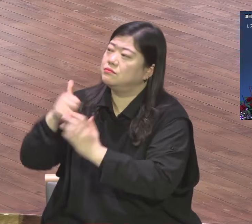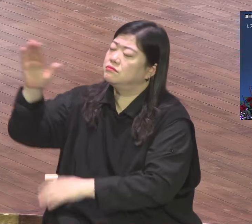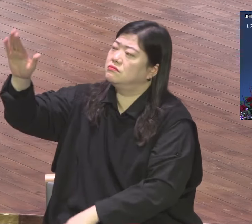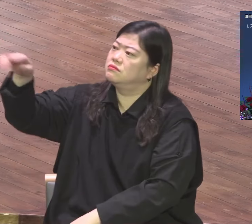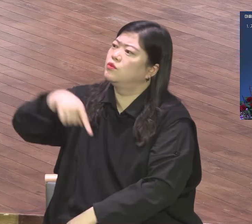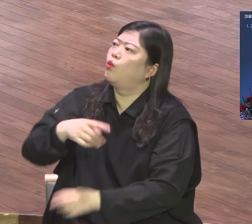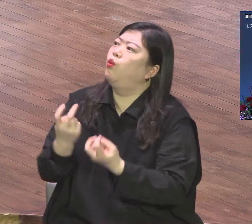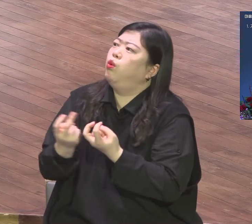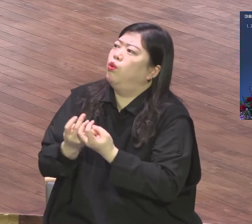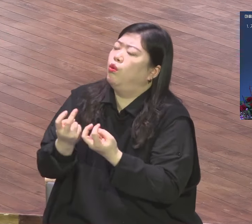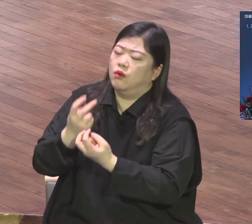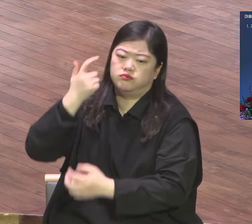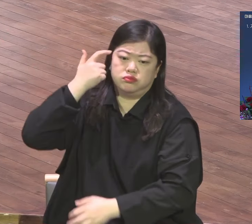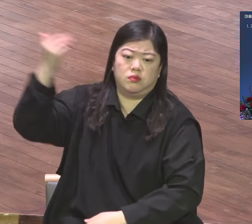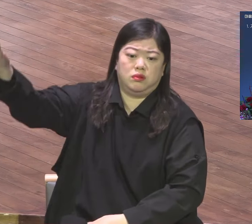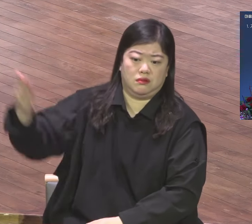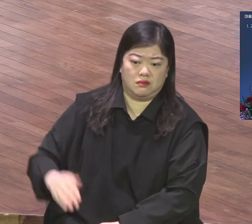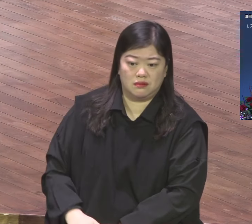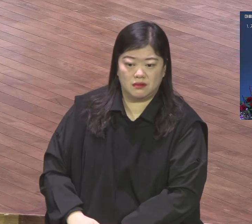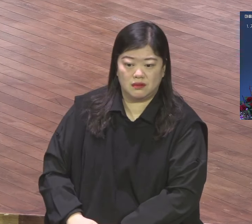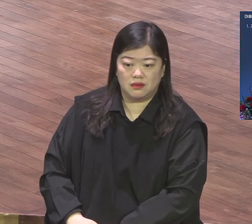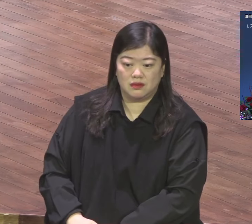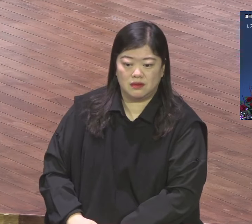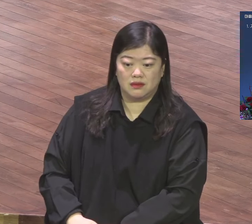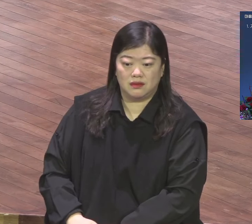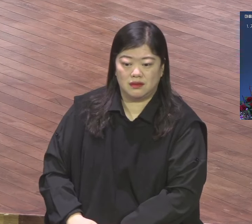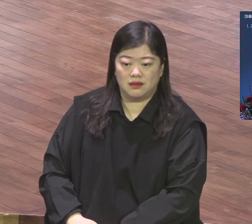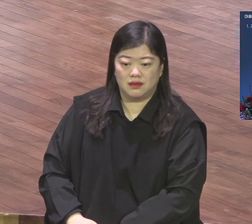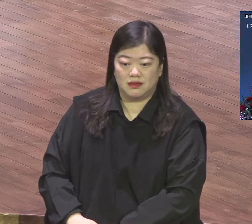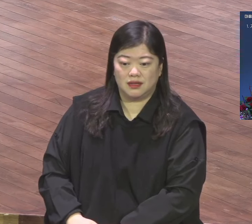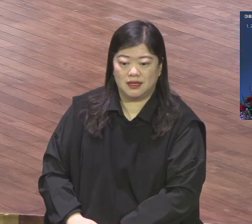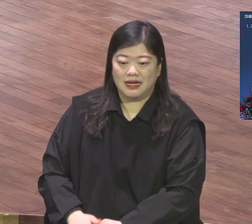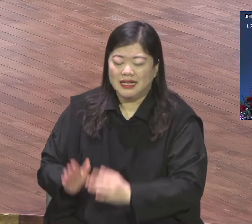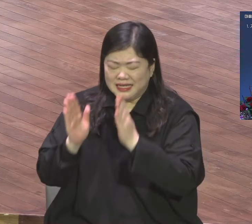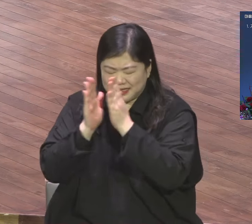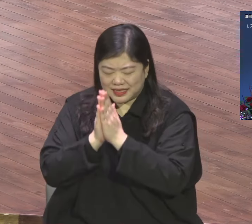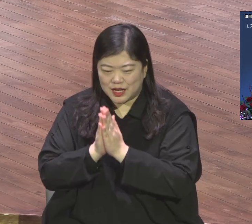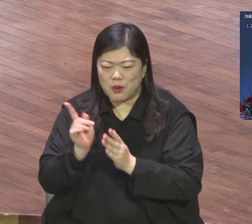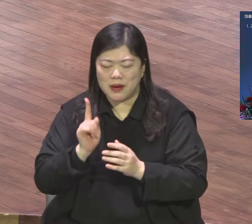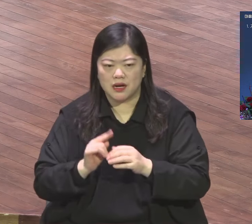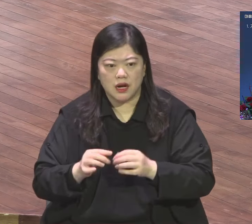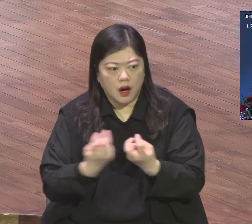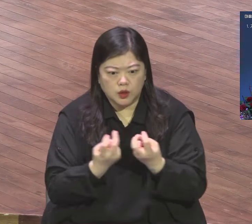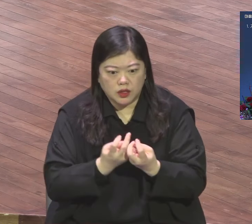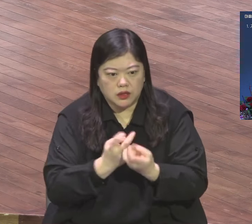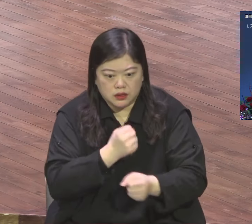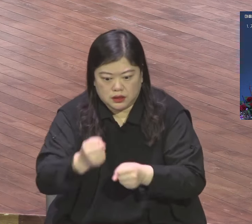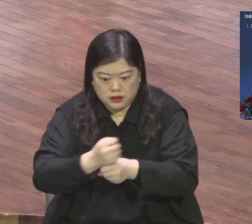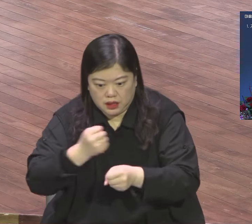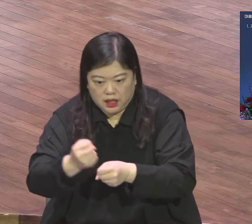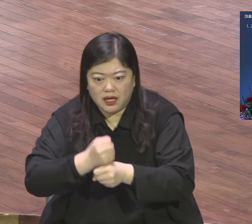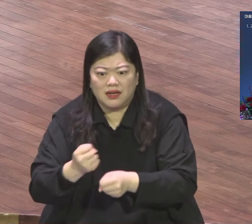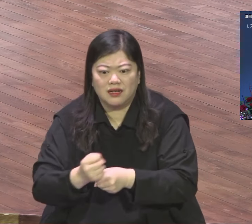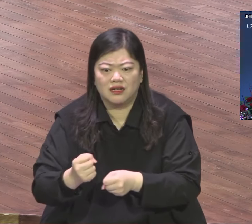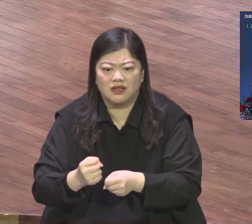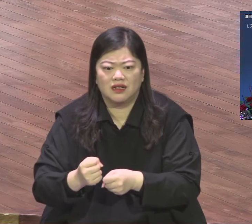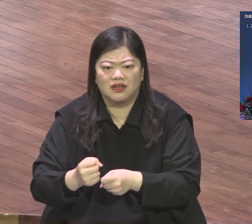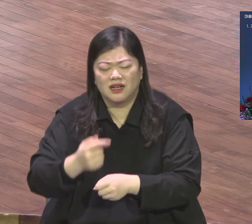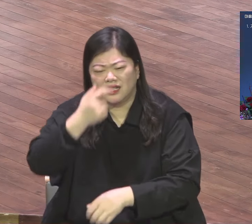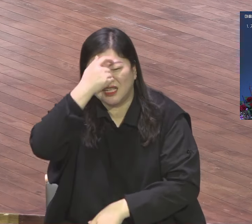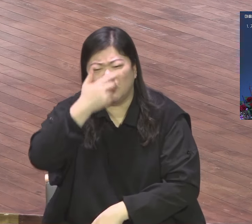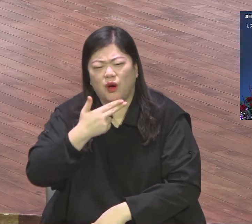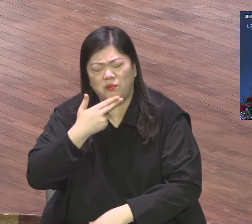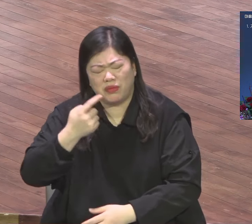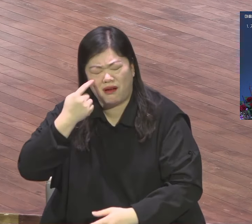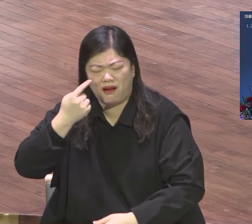알아해 주세요. 시험 들고 낙심하고 기도 안 합니다. 저는 기도 안 합니다. 힘 빠졌습니다. 기도 안 합니다. 은혜 못 받았습니다. 그